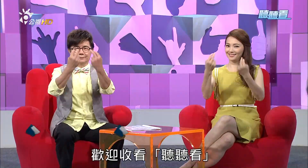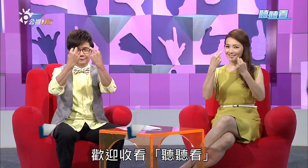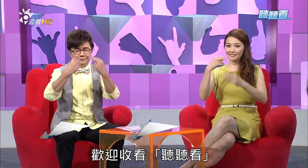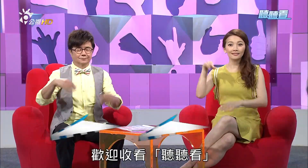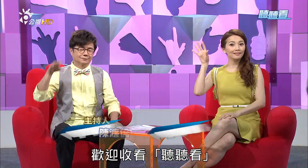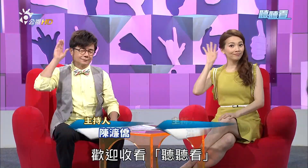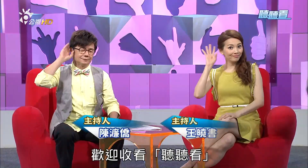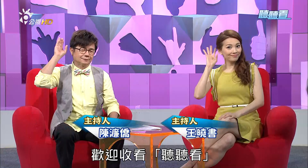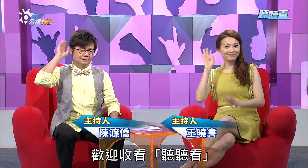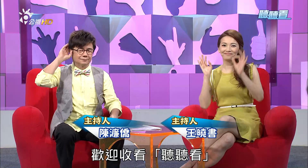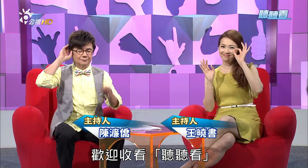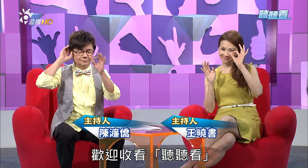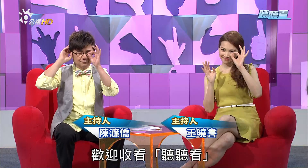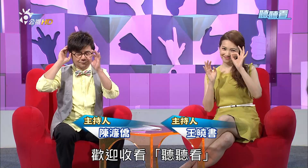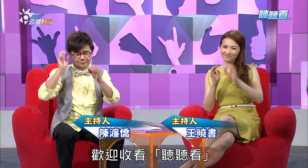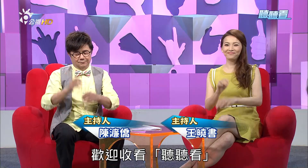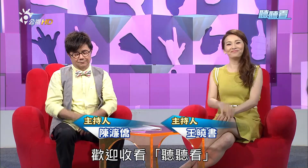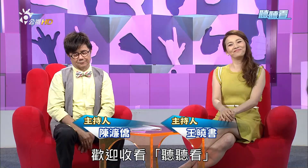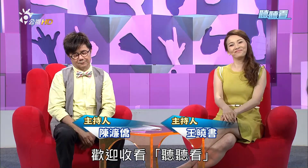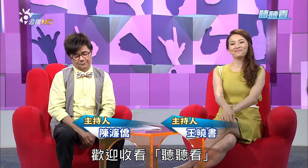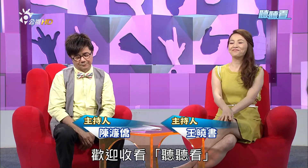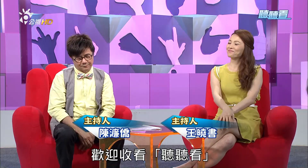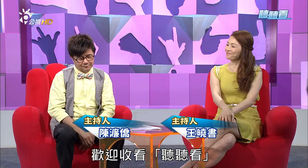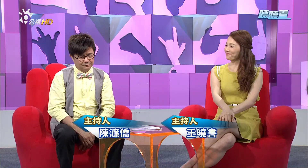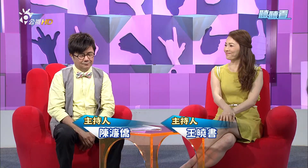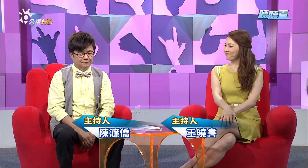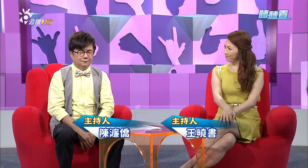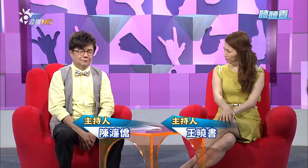迎收看听听看。